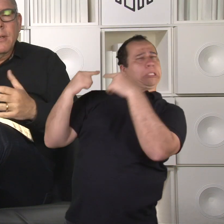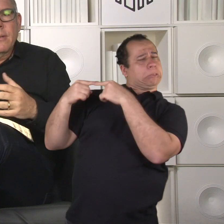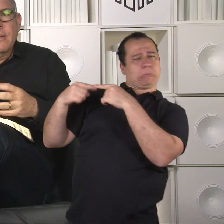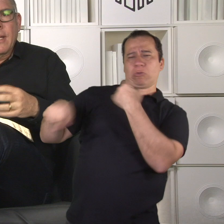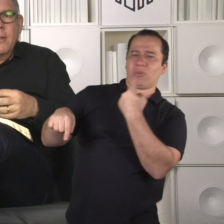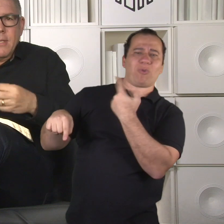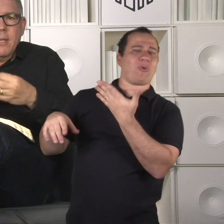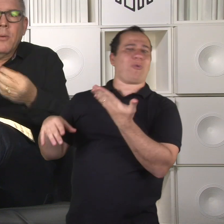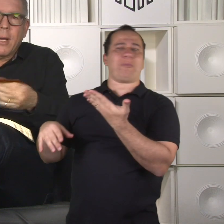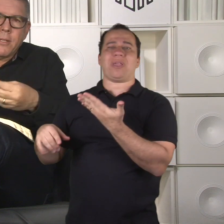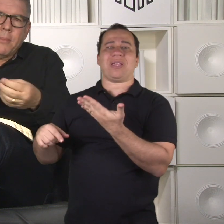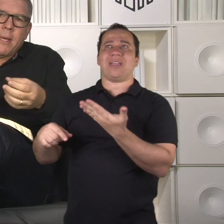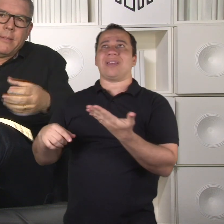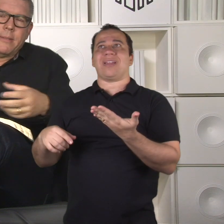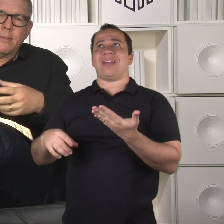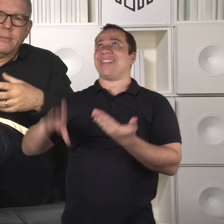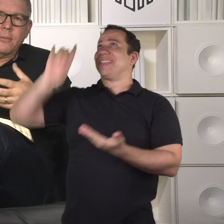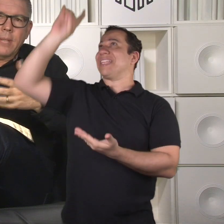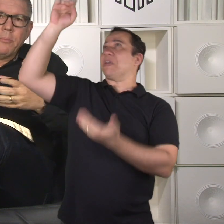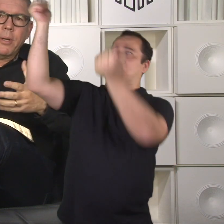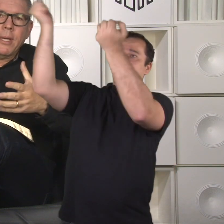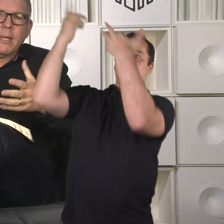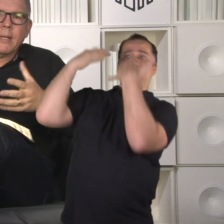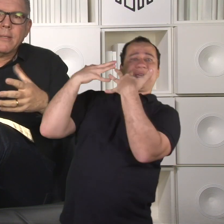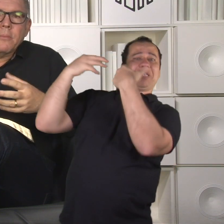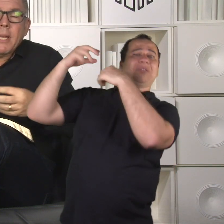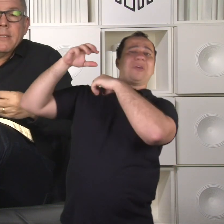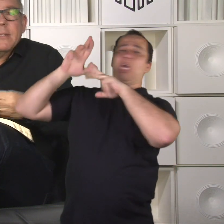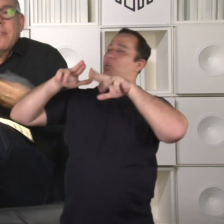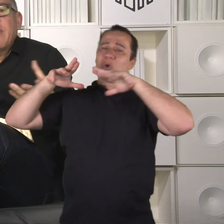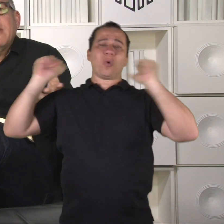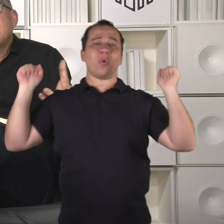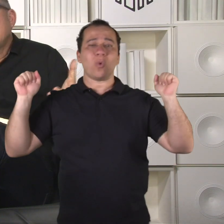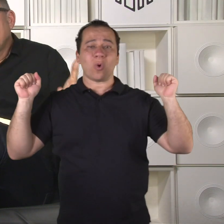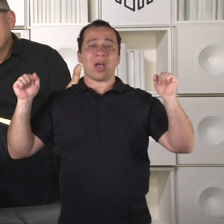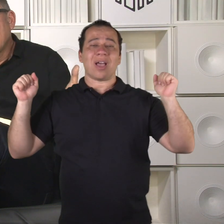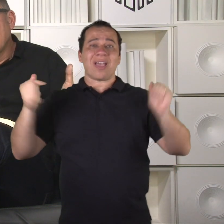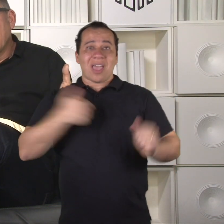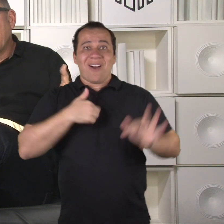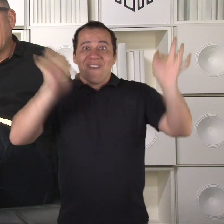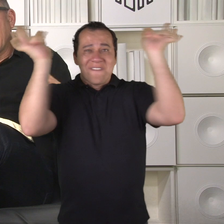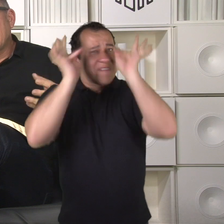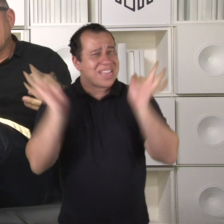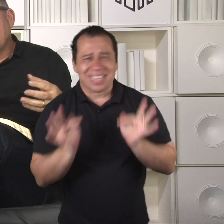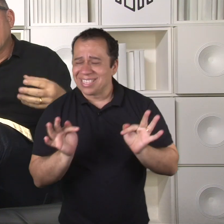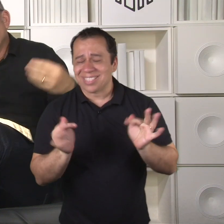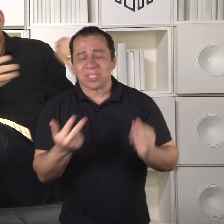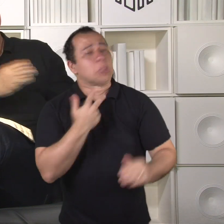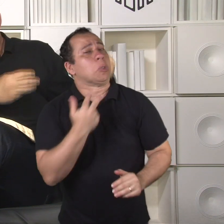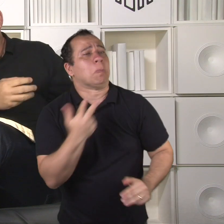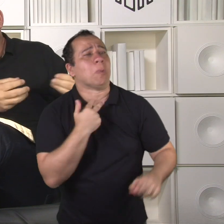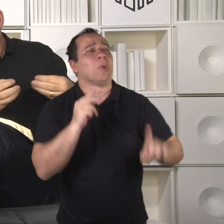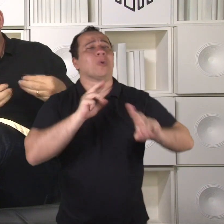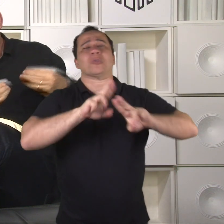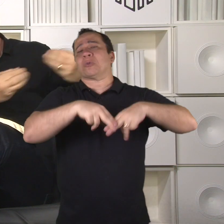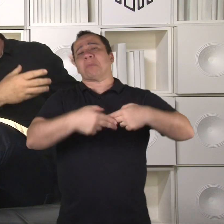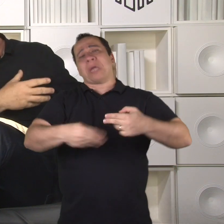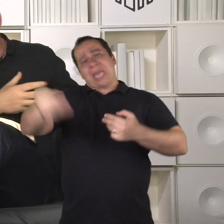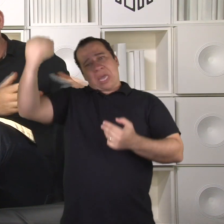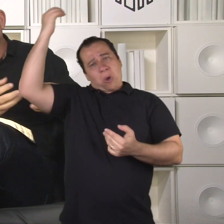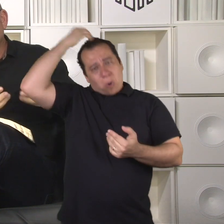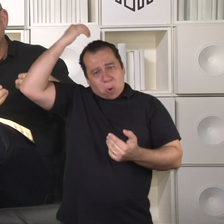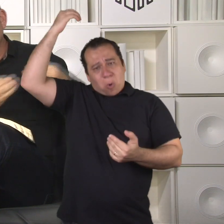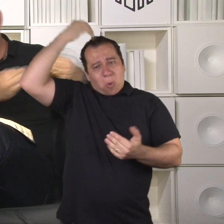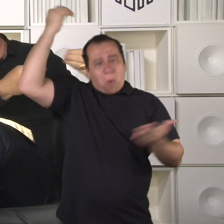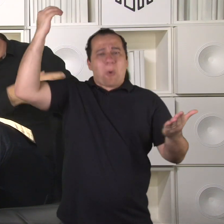Deus. Na nossa linguagem mais contemporânea, elas não merecem ser felizes, porque elas têm uma culpa, elas têm um pecado,